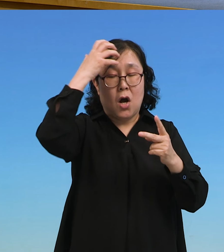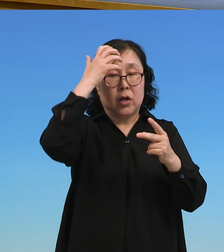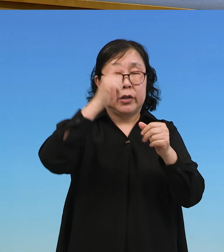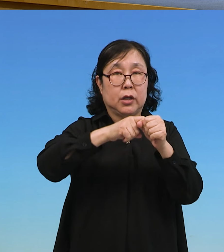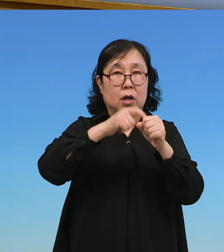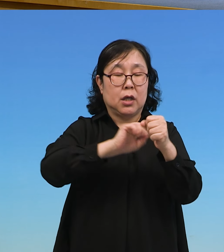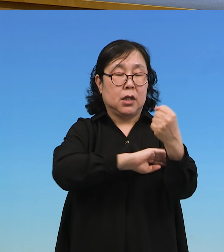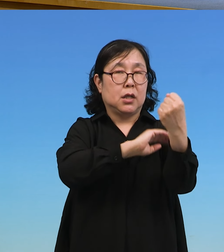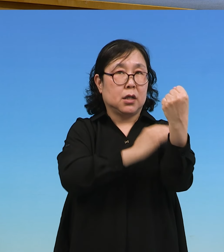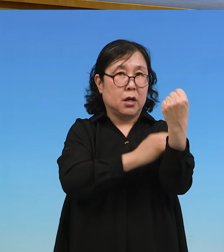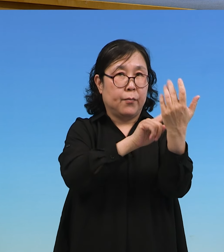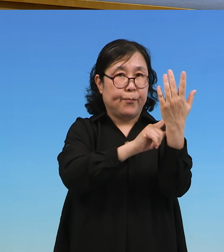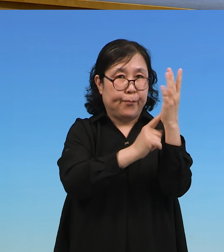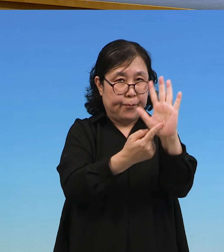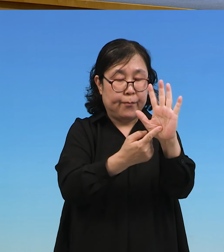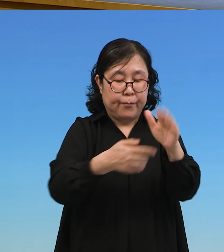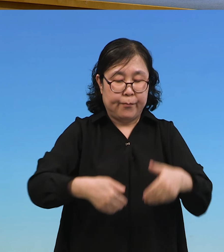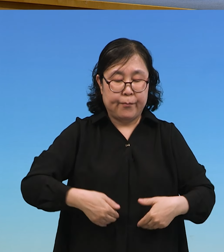돼요.